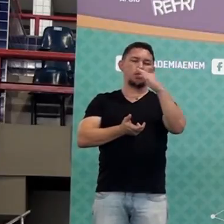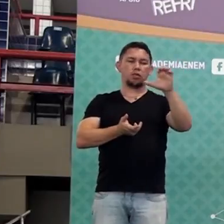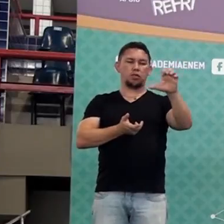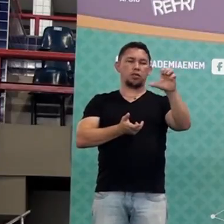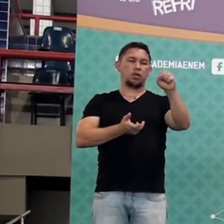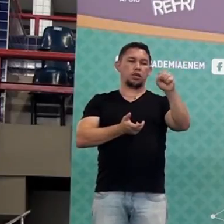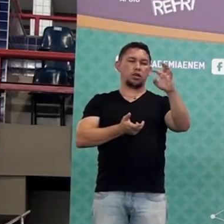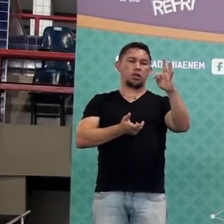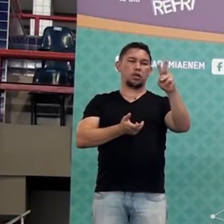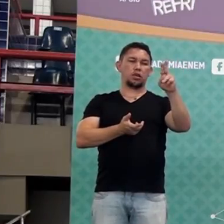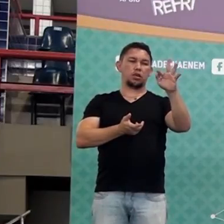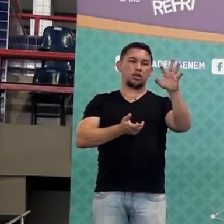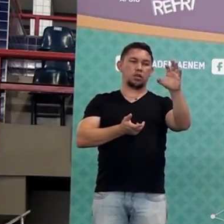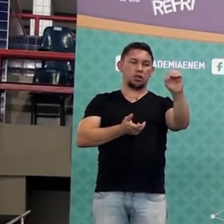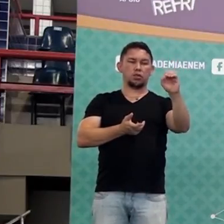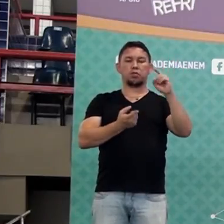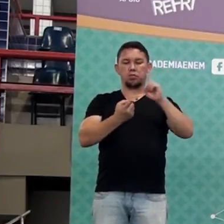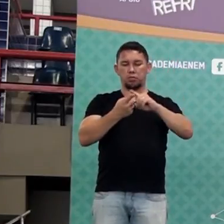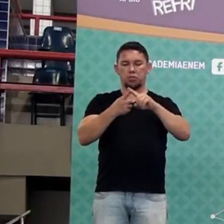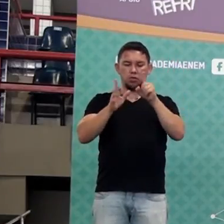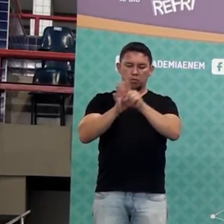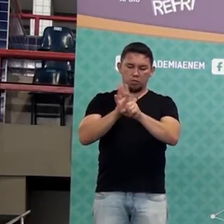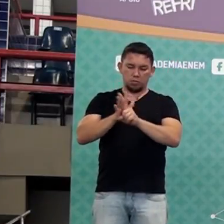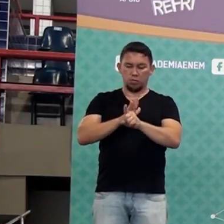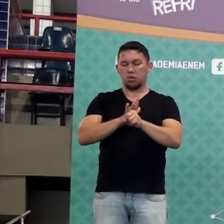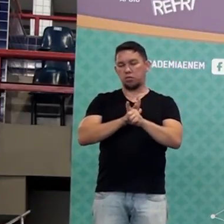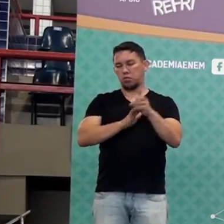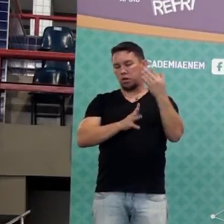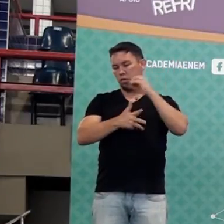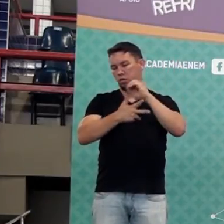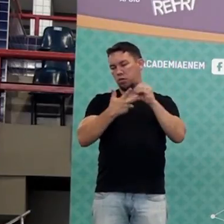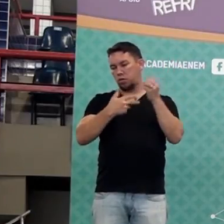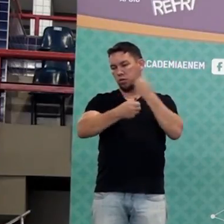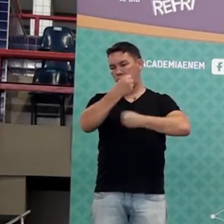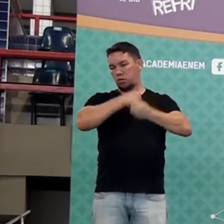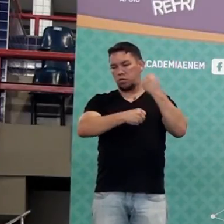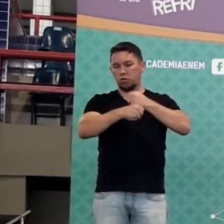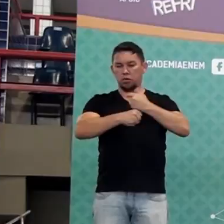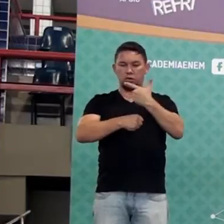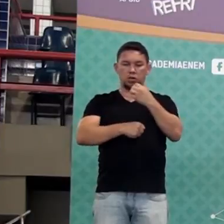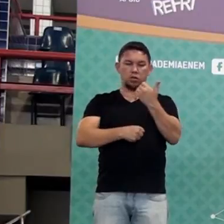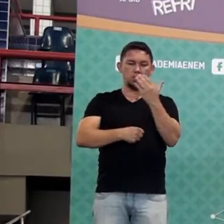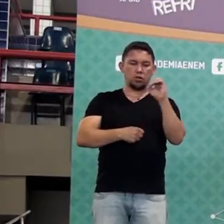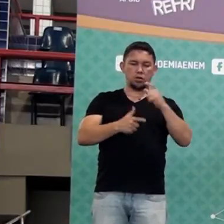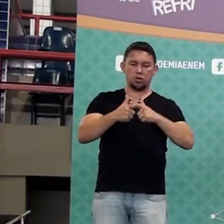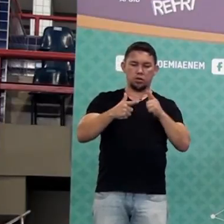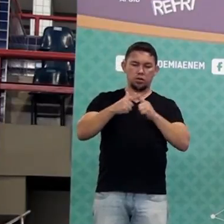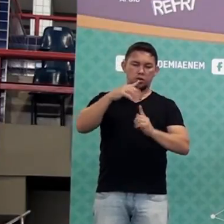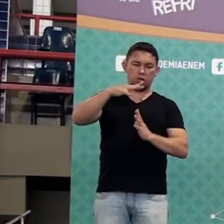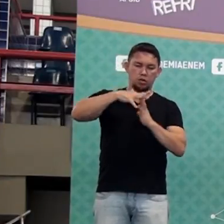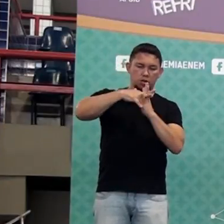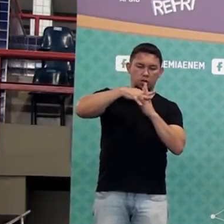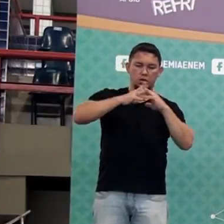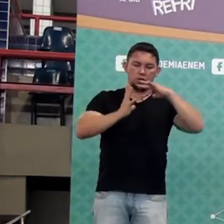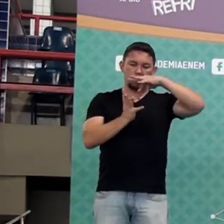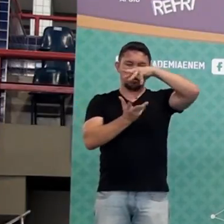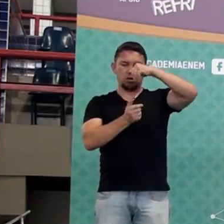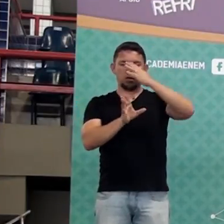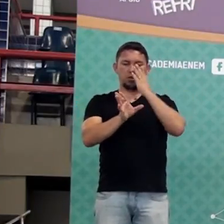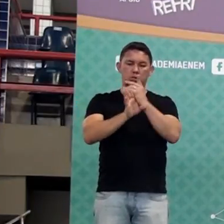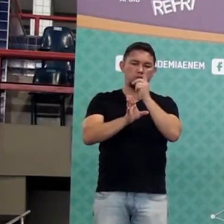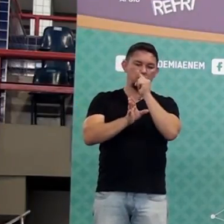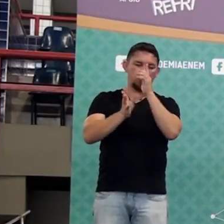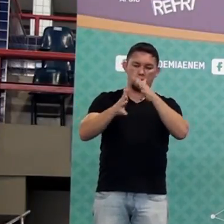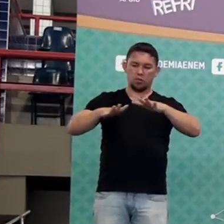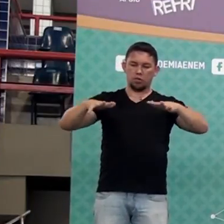fala, mas já teve, inclusive, uma questão no Enem de 2010, que falou sobre esse problema de efeito estufa provocado